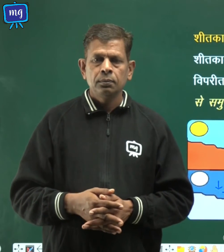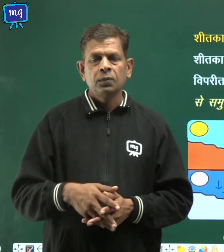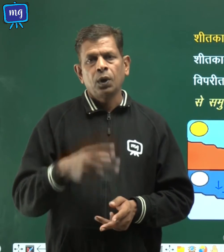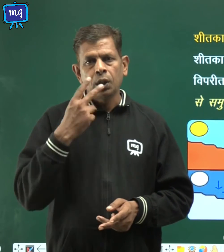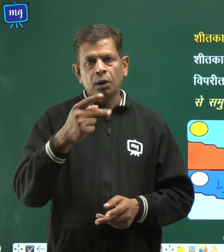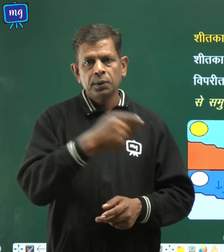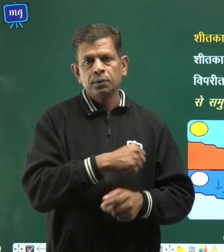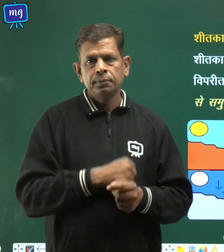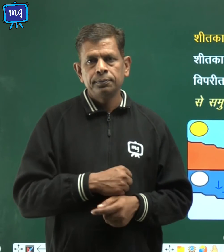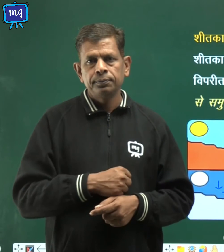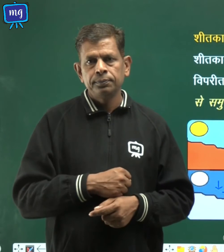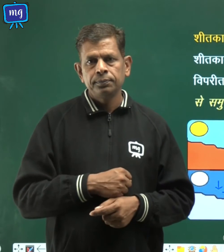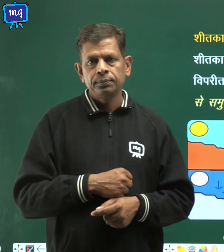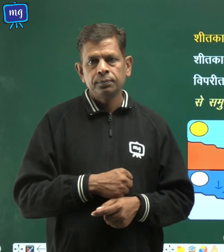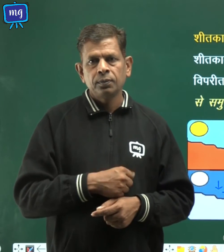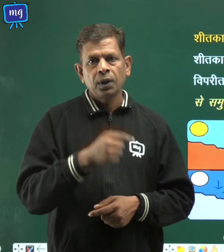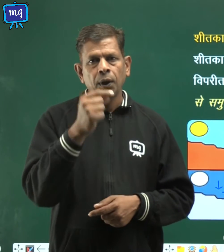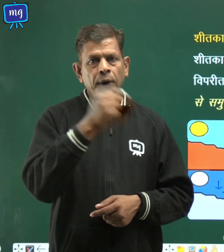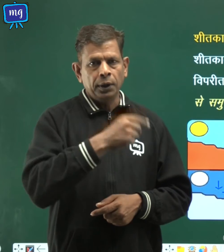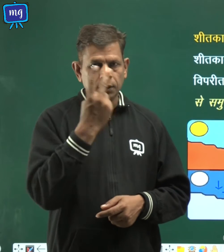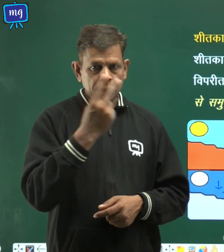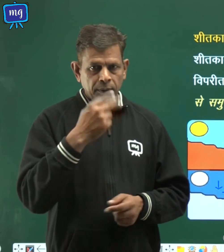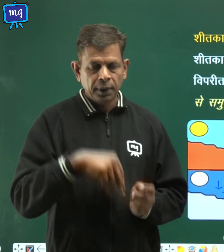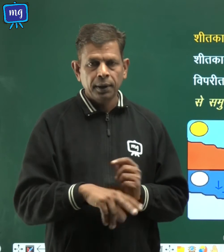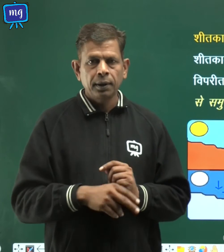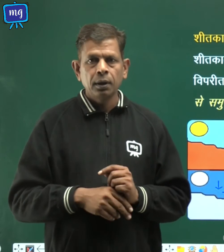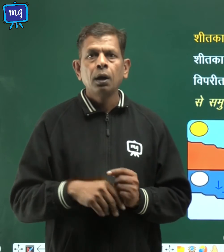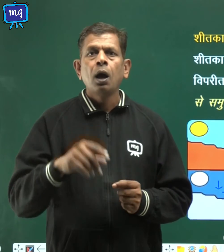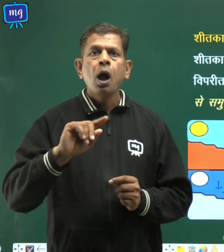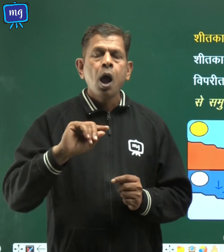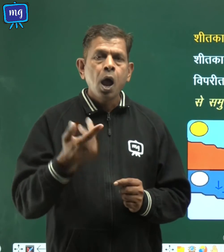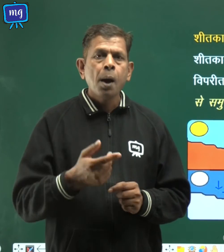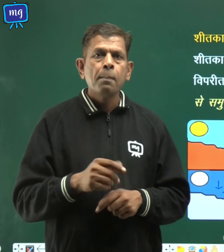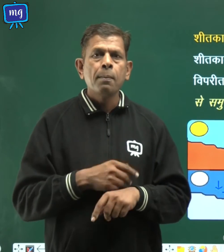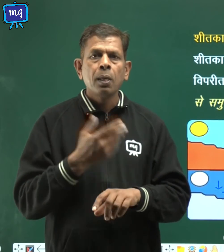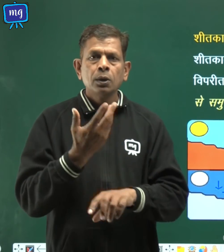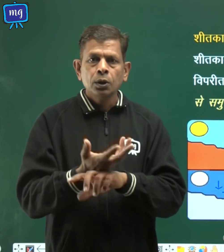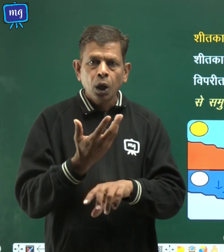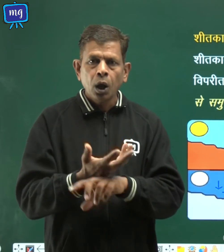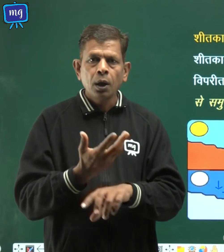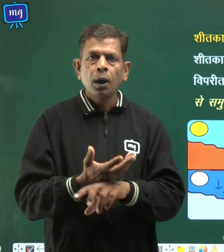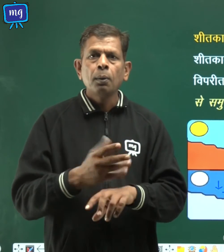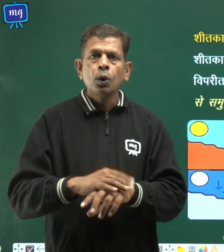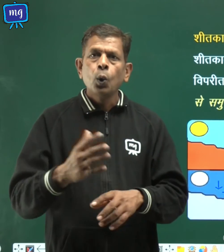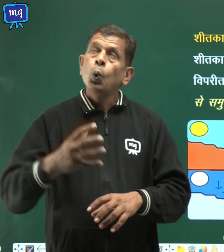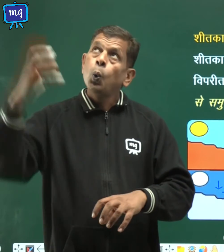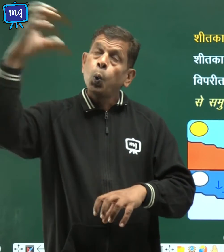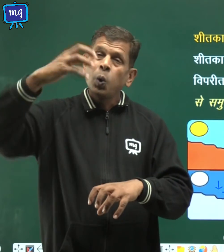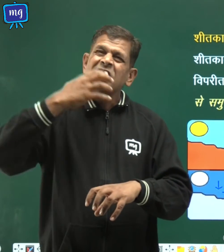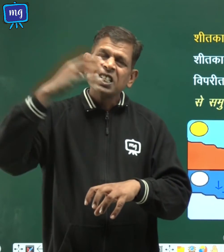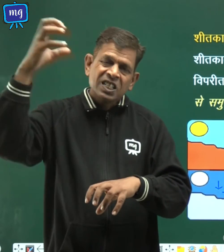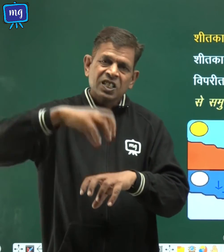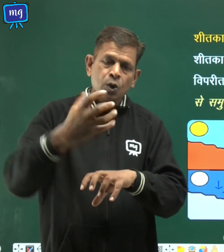देखो बच्चों, इस चित्र में जब थल या जमीनी क्षेत्र ज़्यादा गर्म हो जाता